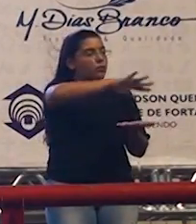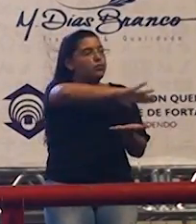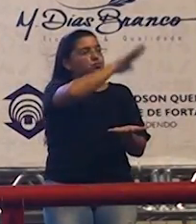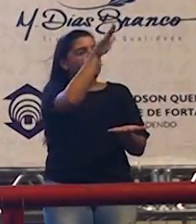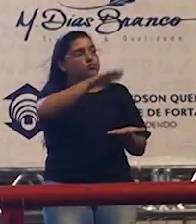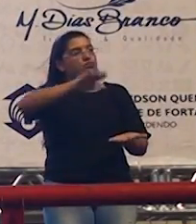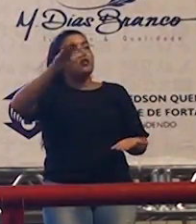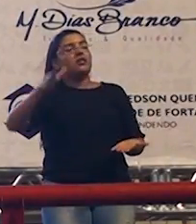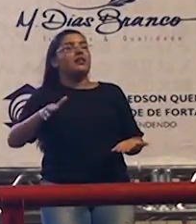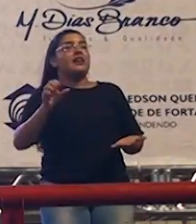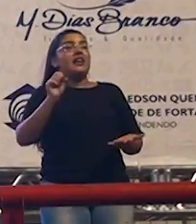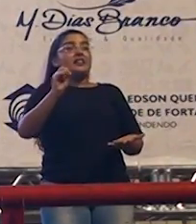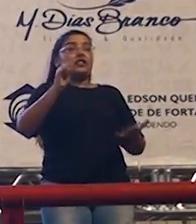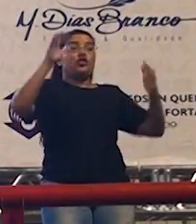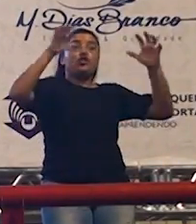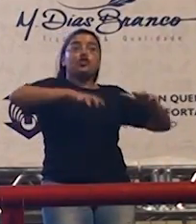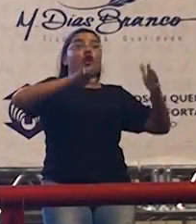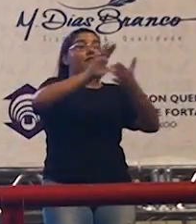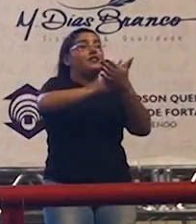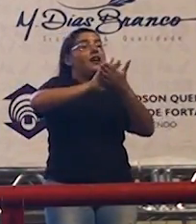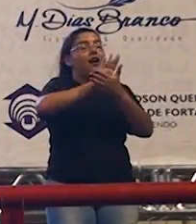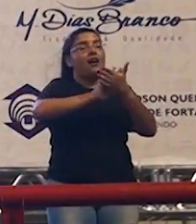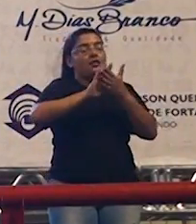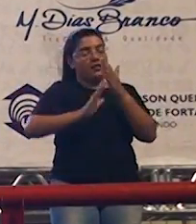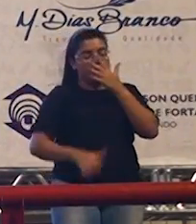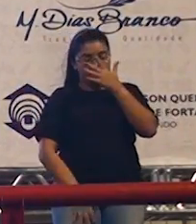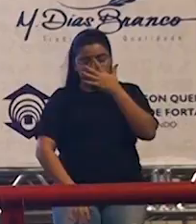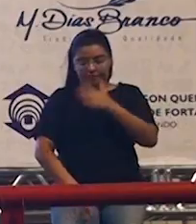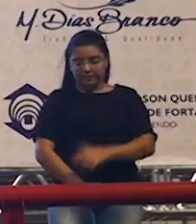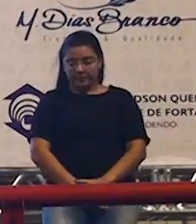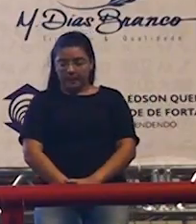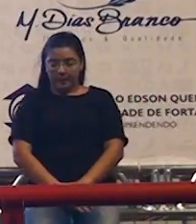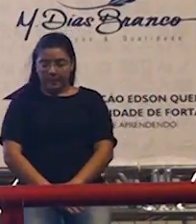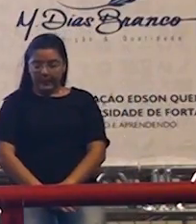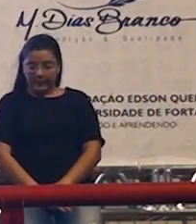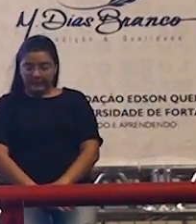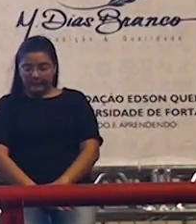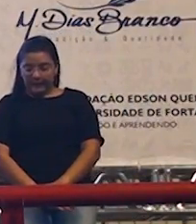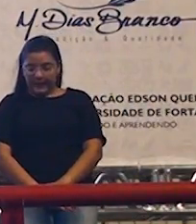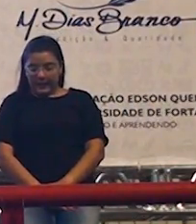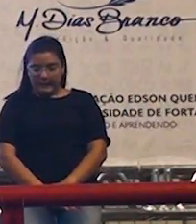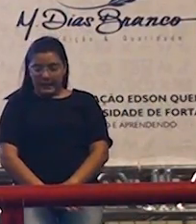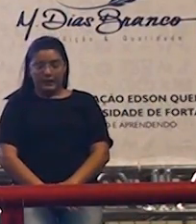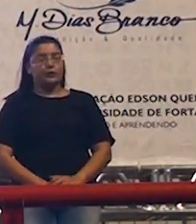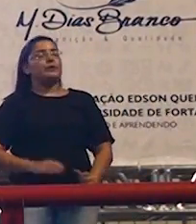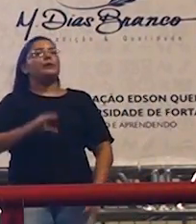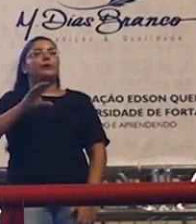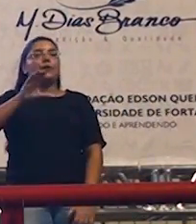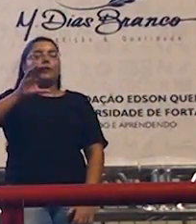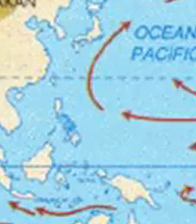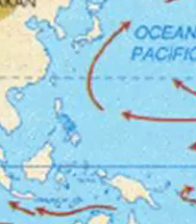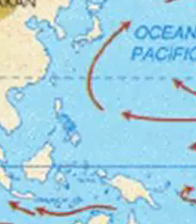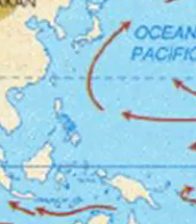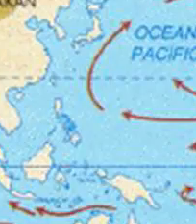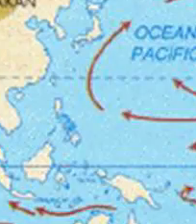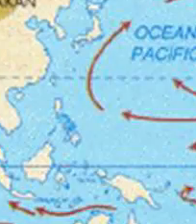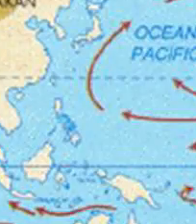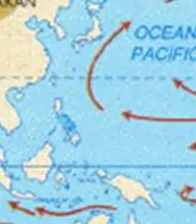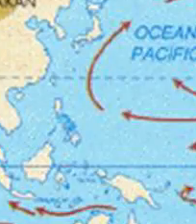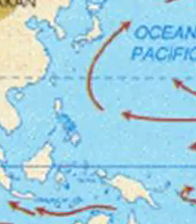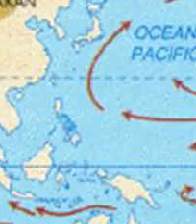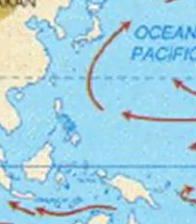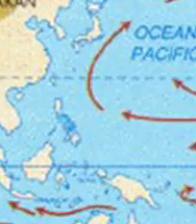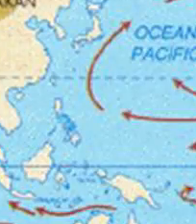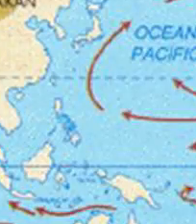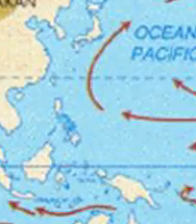sim? Me dá um exemplo. Na costa oeste da América do Sul eu tenho a corrente de Humboldt. E